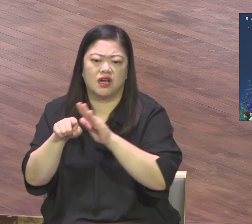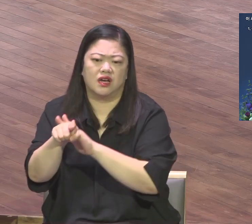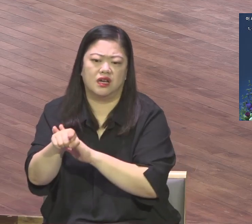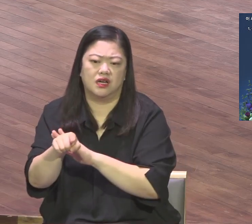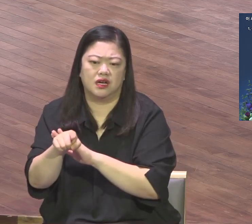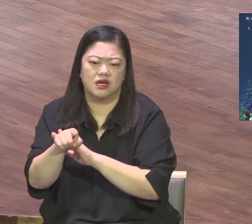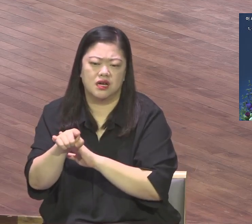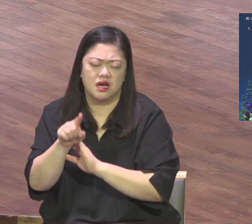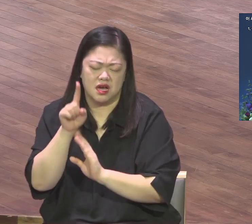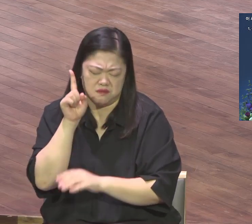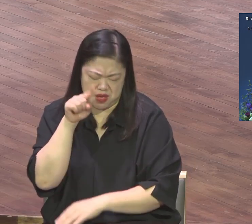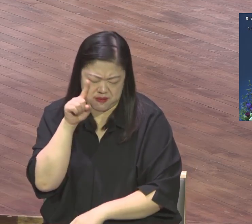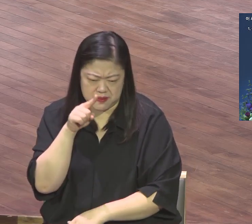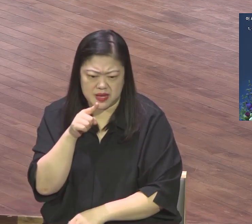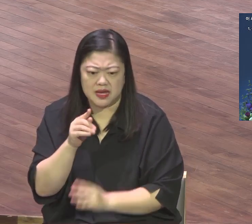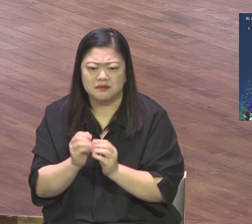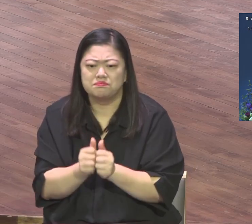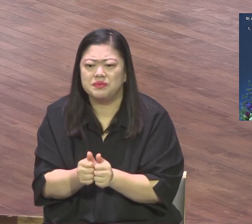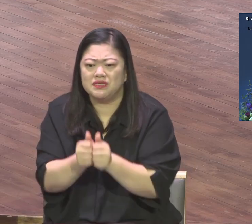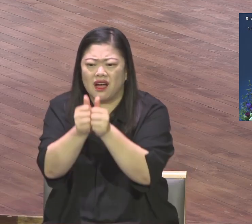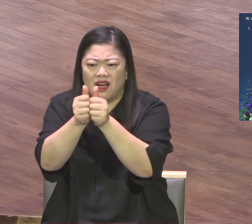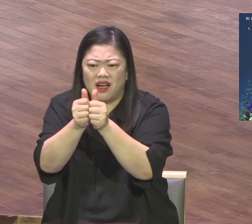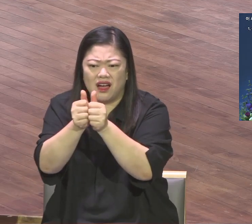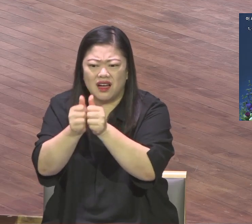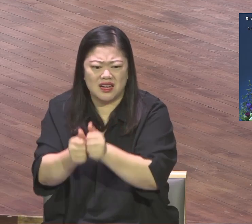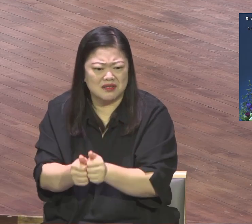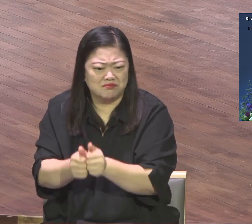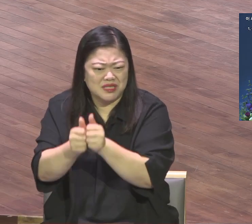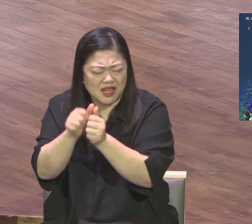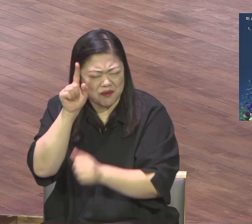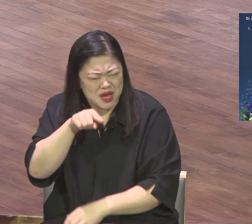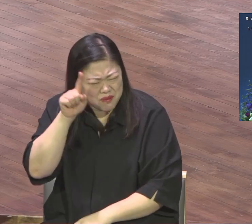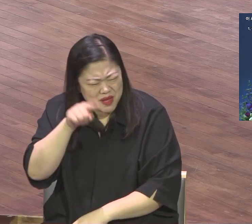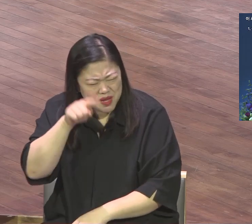있습니까? 나는 그거 보면서 하,